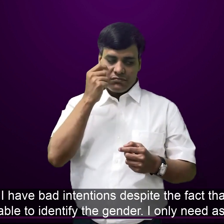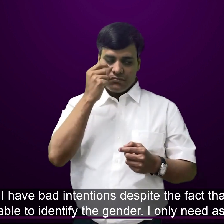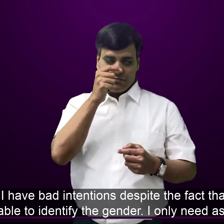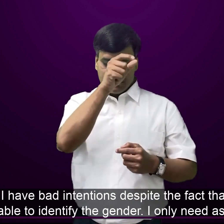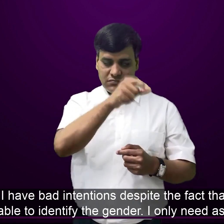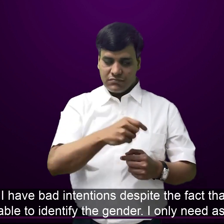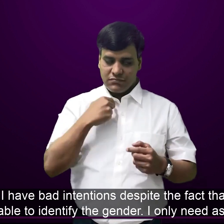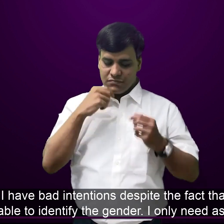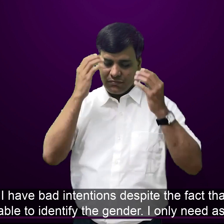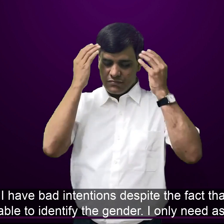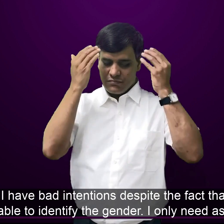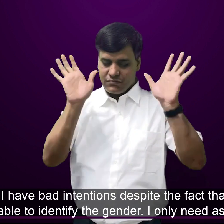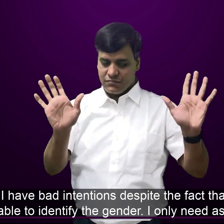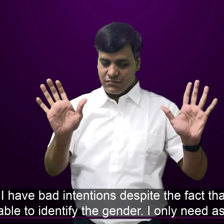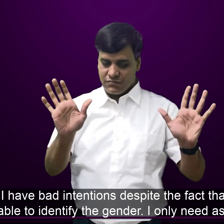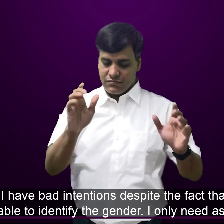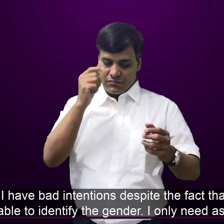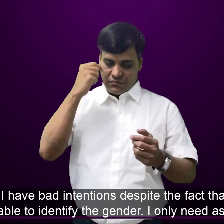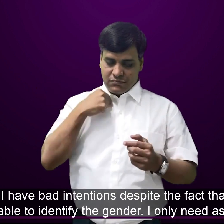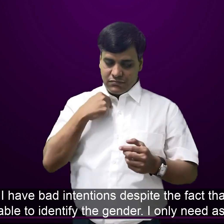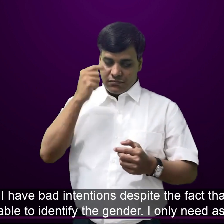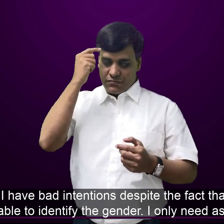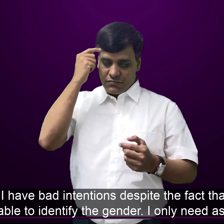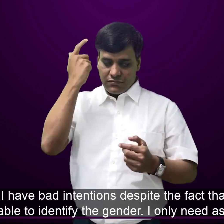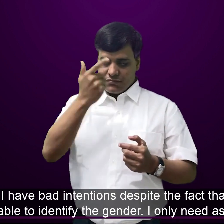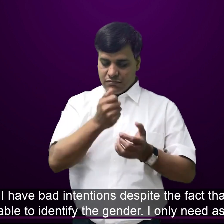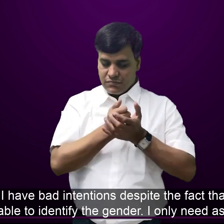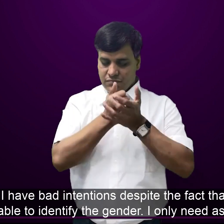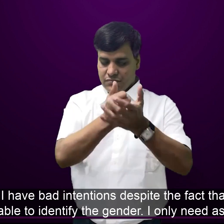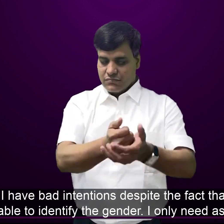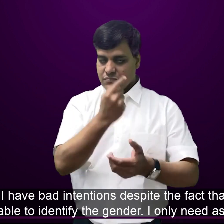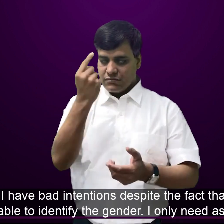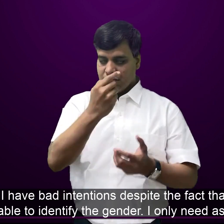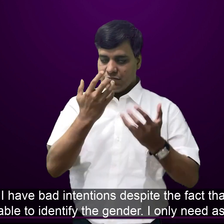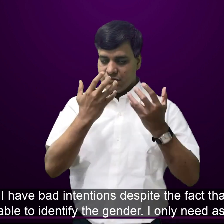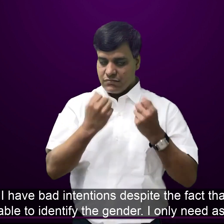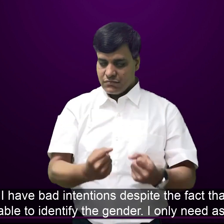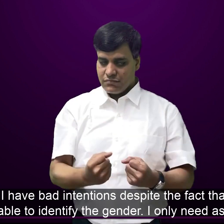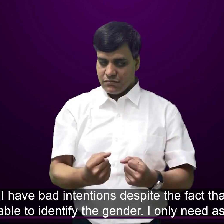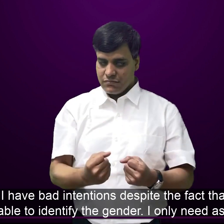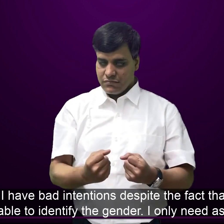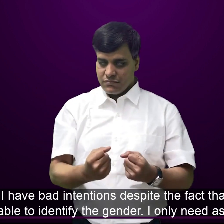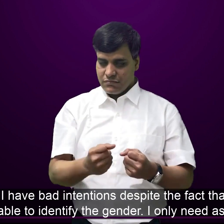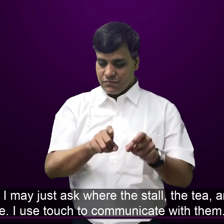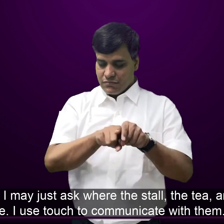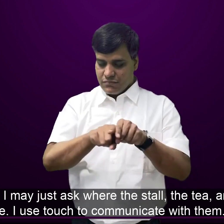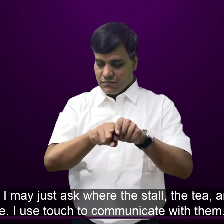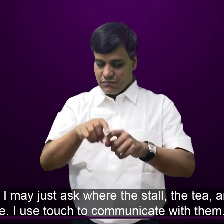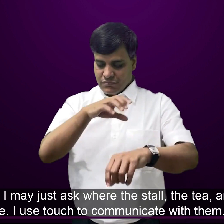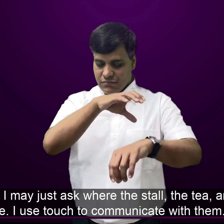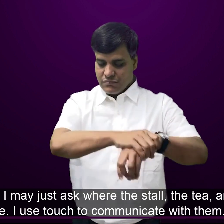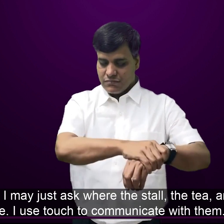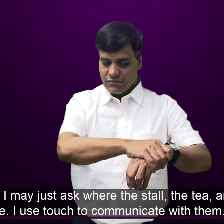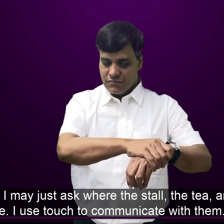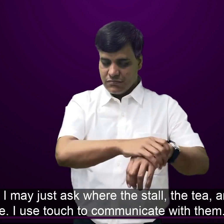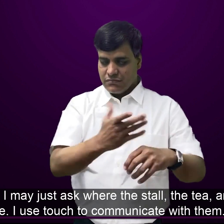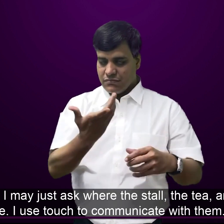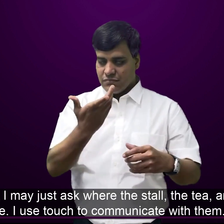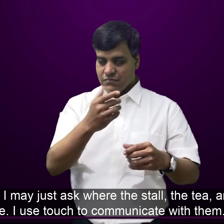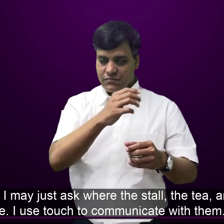और हमारे इरादे नेक नहीं होते हैं, लेकिन हम नहीं जान पाते कि सामने वाले का लिंग क्या है जिसके लिए हमें स्पर्श करके ही